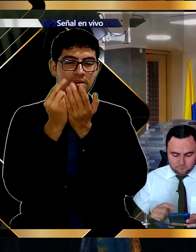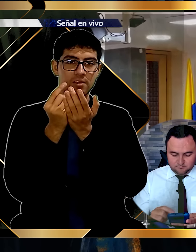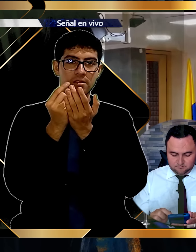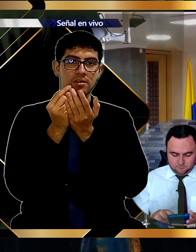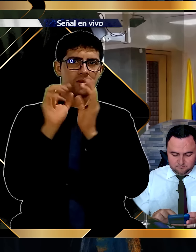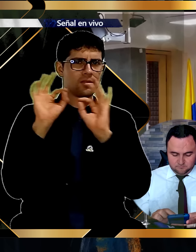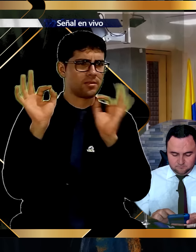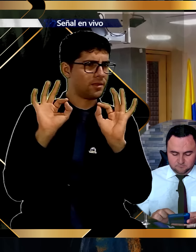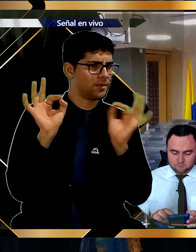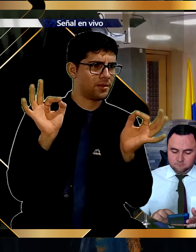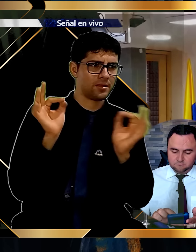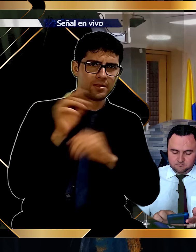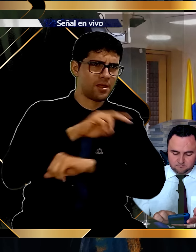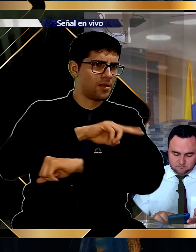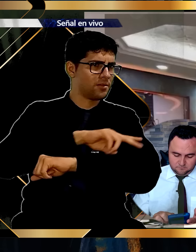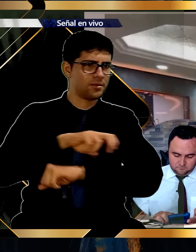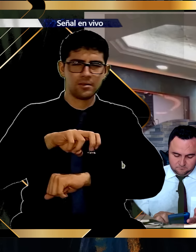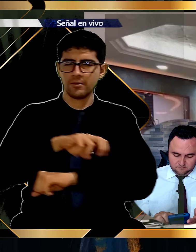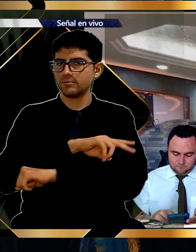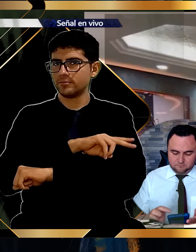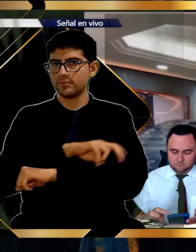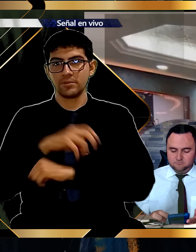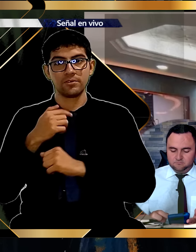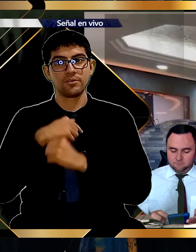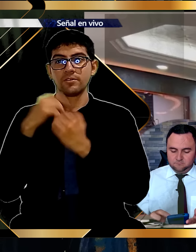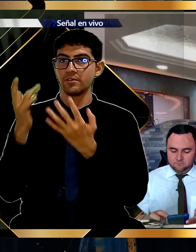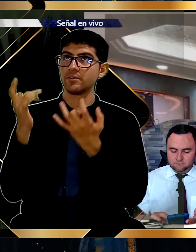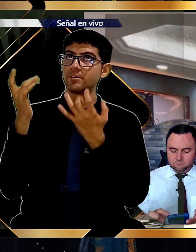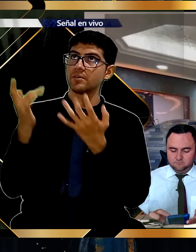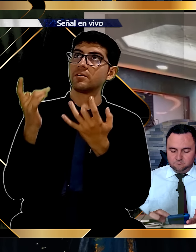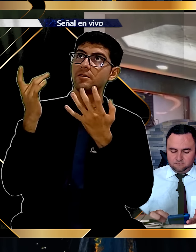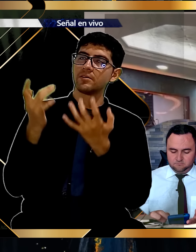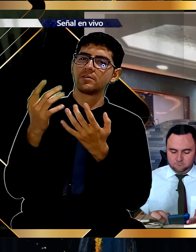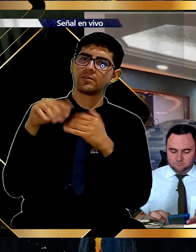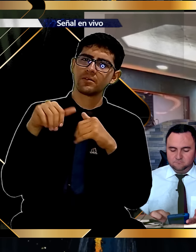Nada de ladrón. Es que nosotros estamos esperando cual ladrón. Amén. Si el hombre